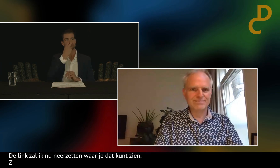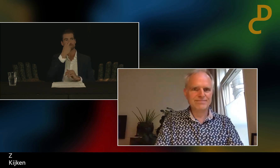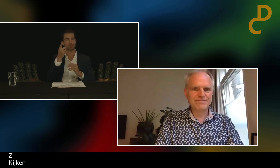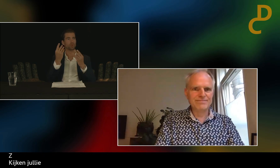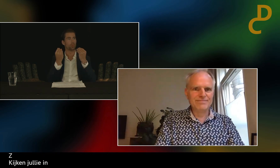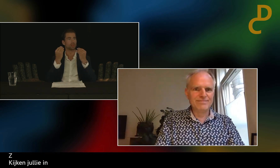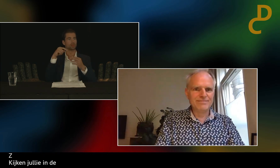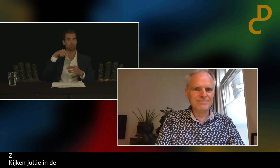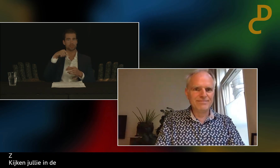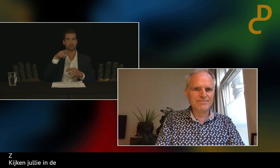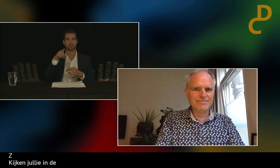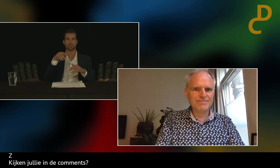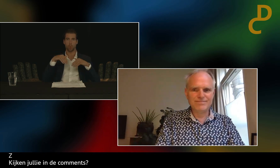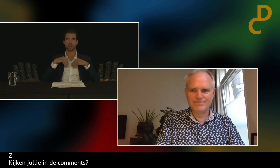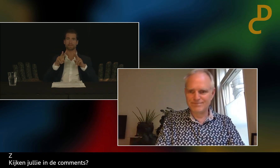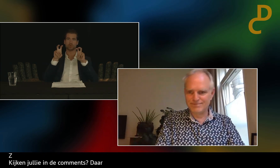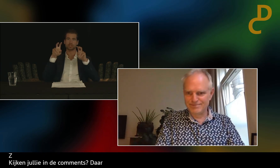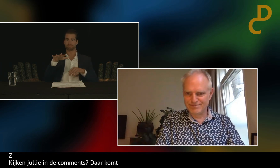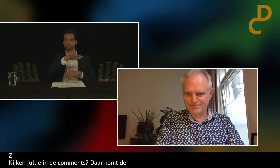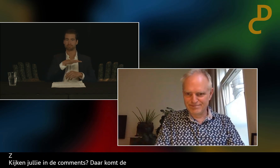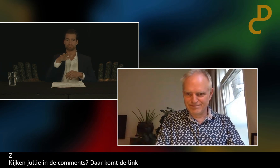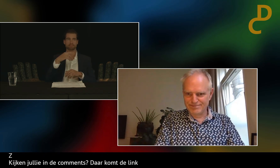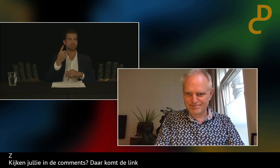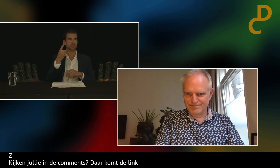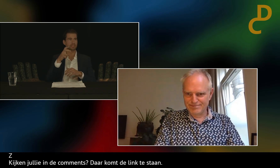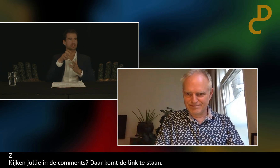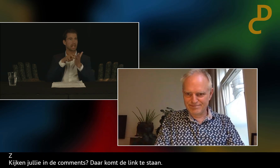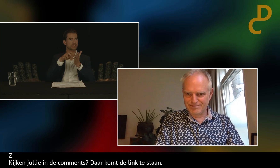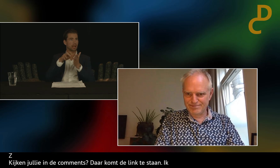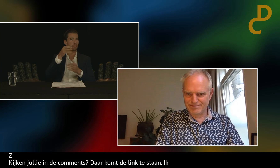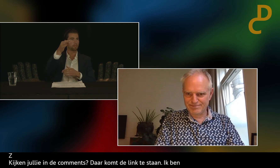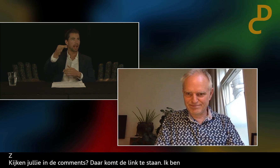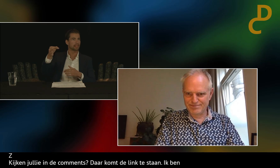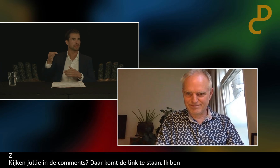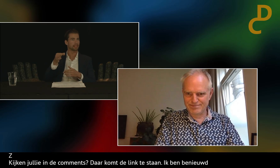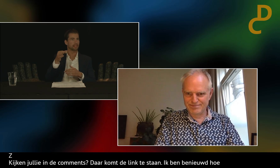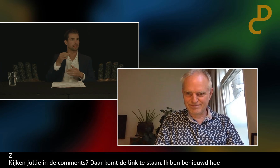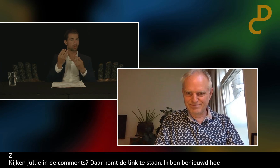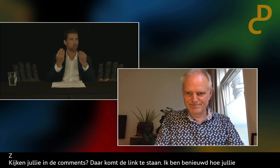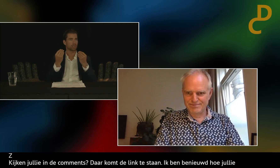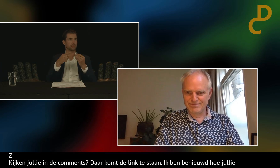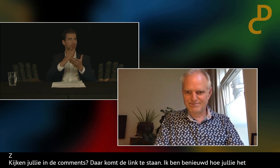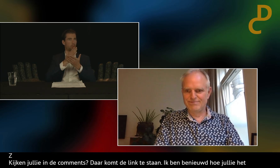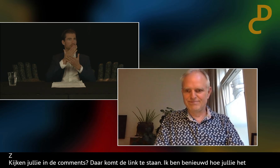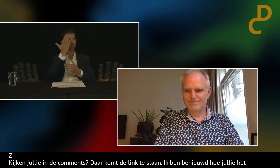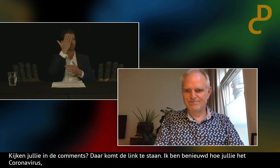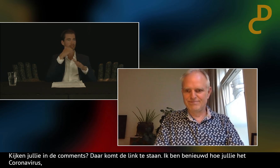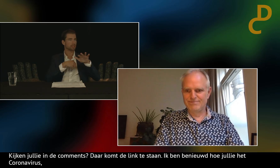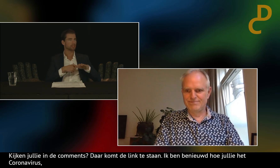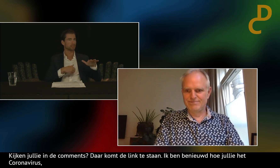staan. Ik ben benieuwd hoe jullie het coronavirus de stageplekken tijdens het coronavirus de stageplekken gaan